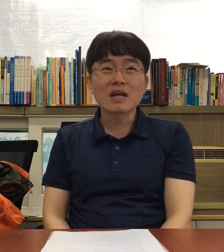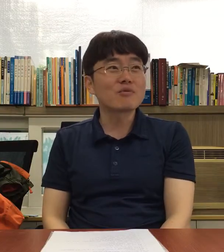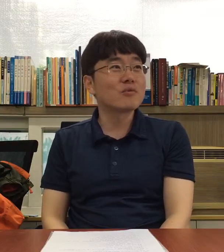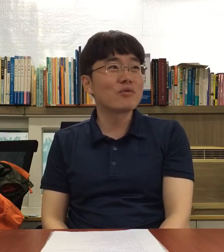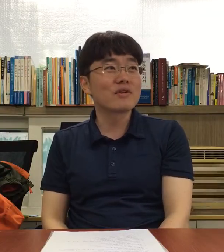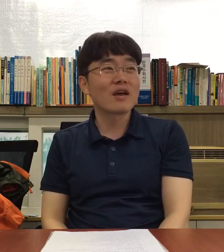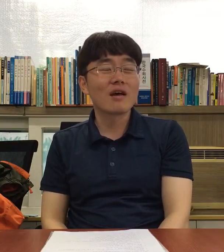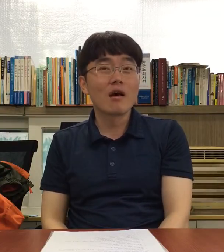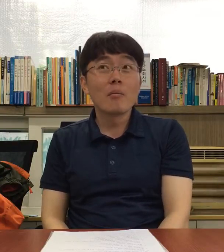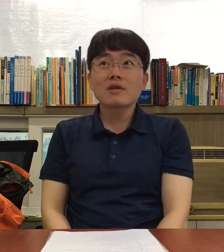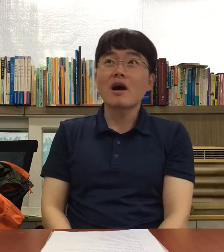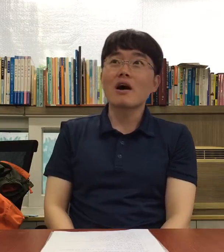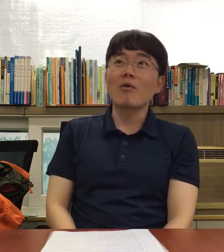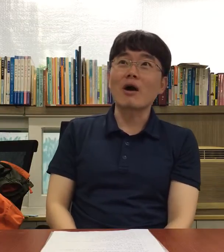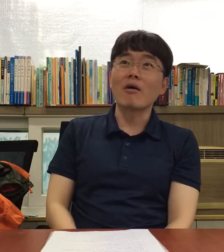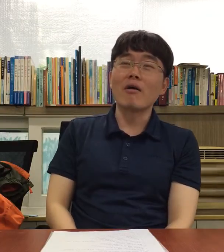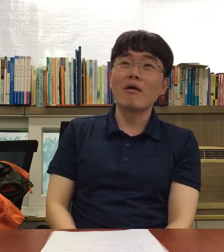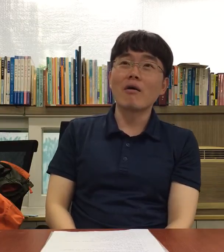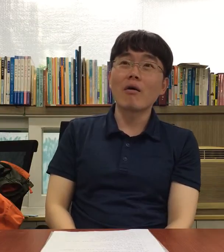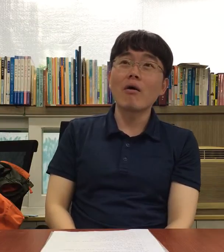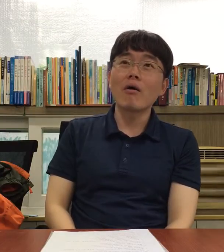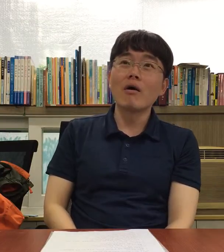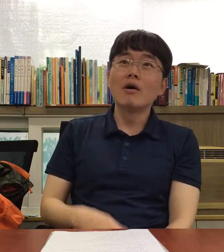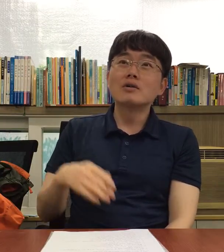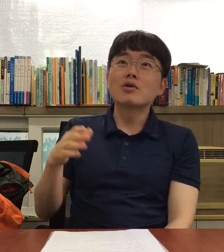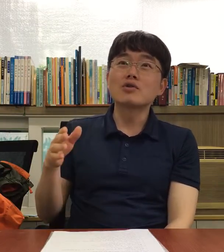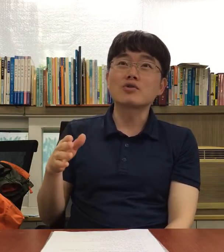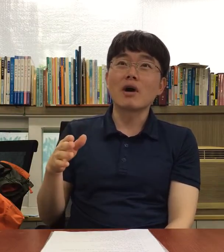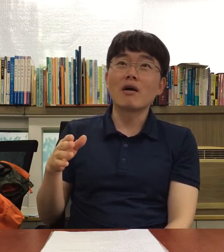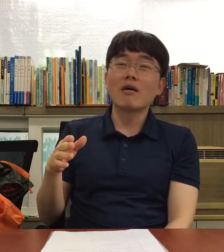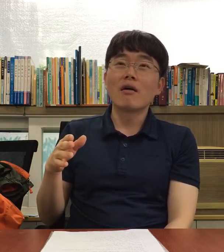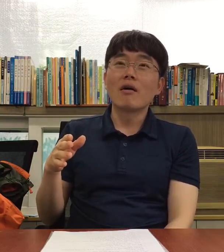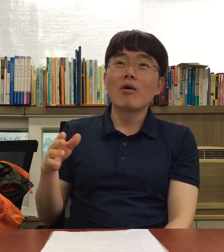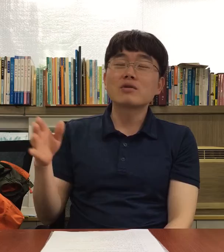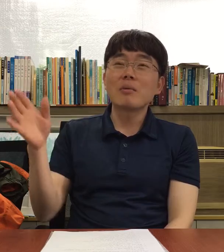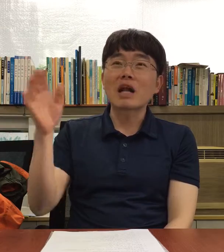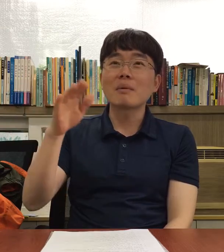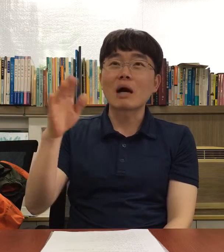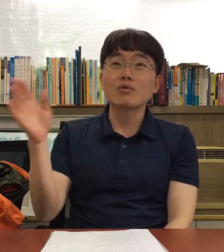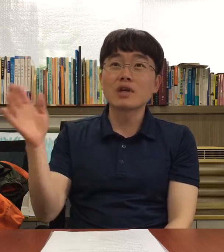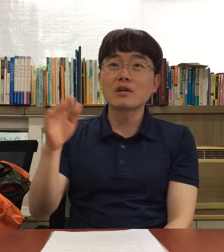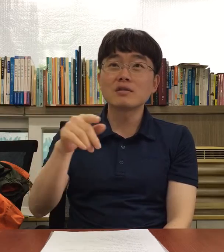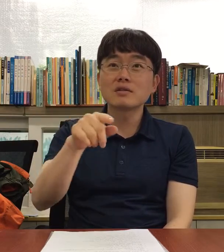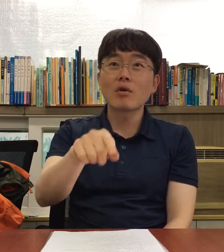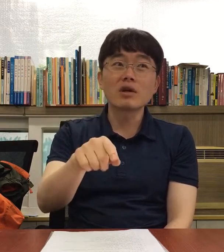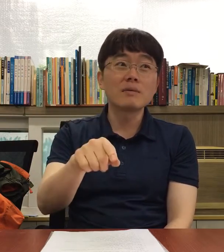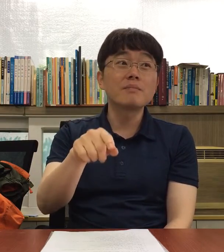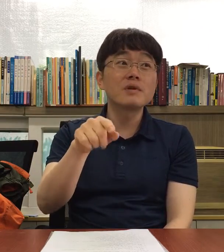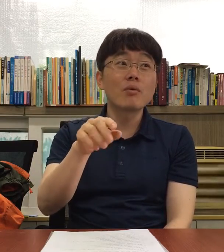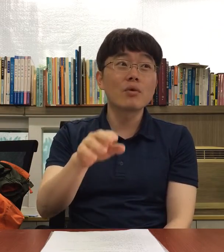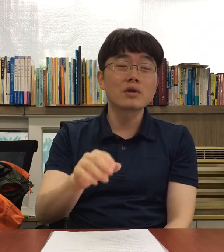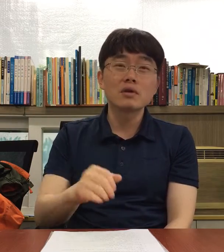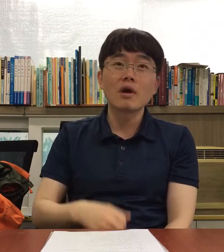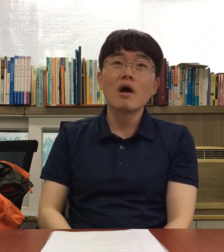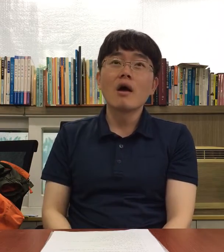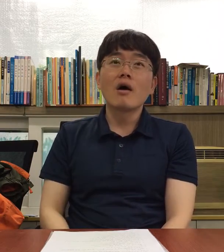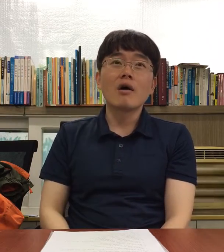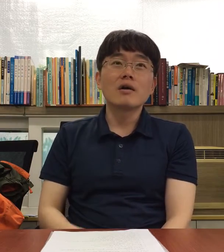사물을 보는데 뭔가 탁 하고 와요. 저럴 수가. 저 바람에 나부끼는 저 잎을 보고서는